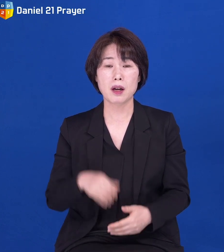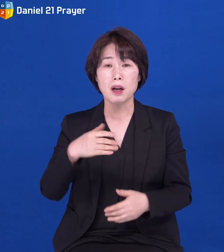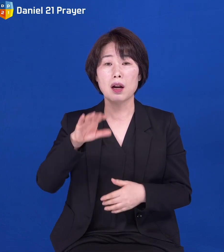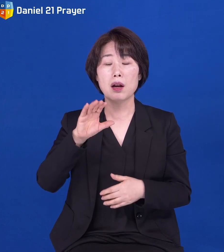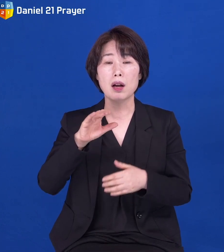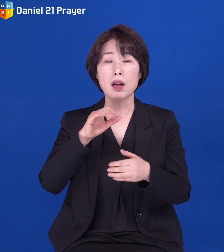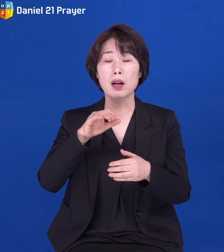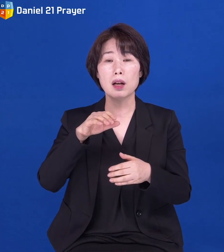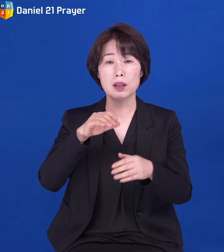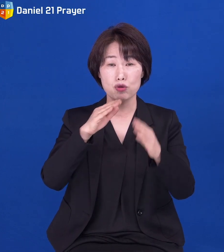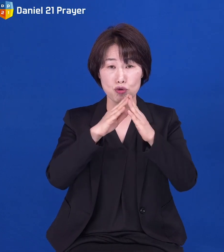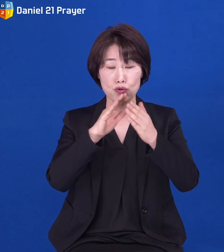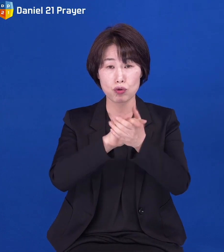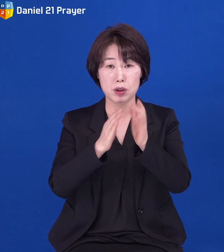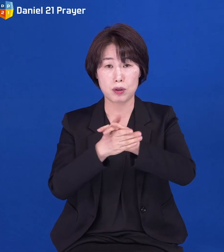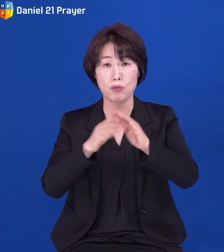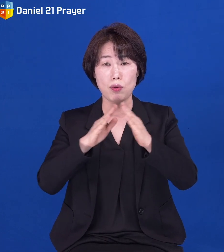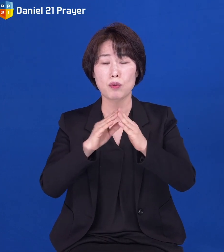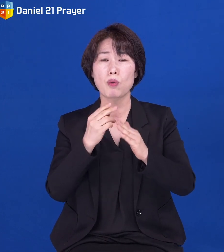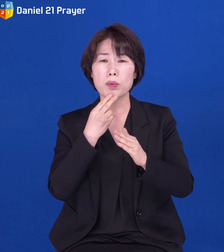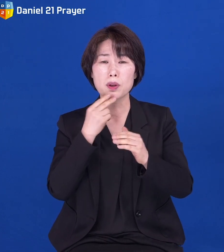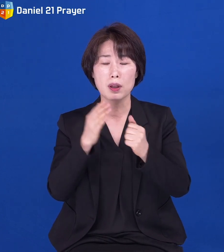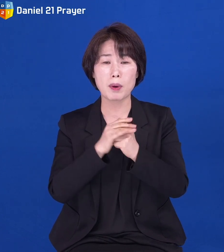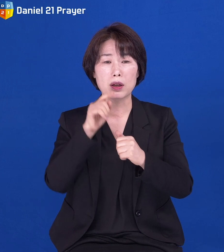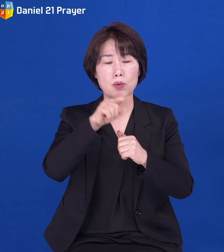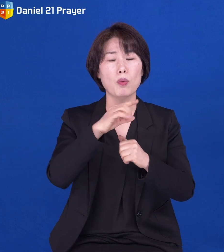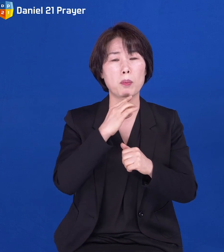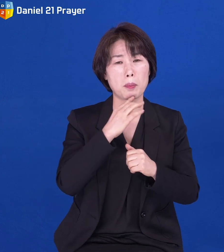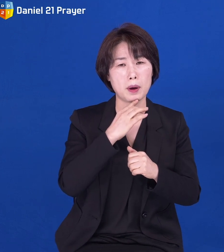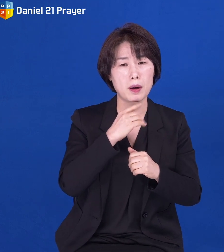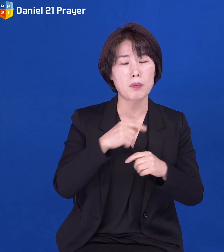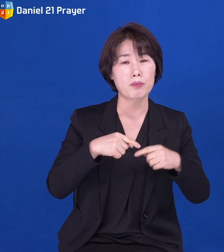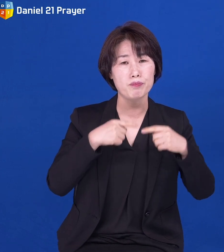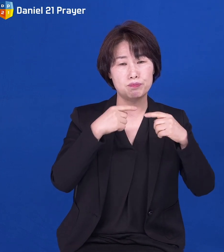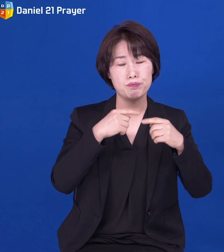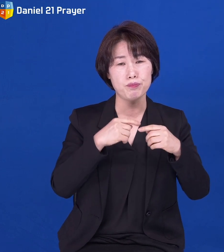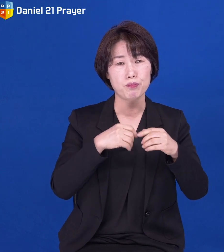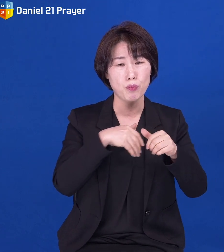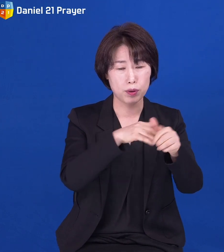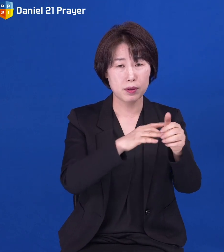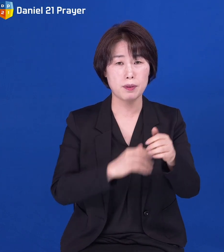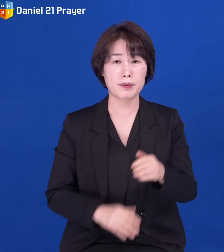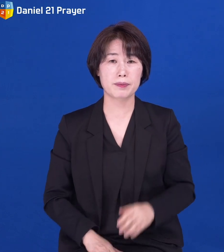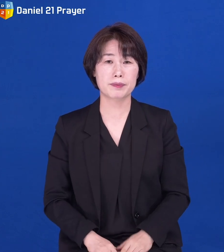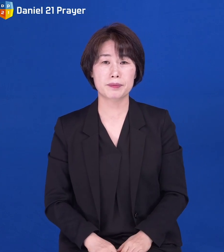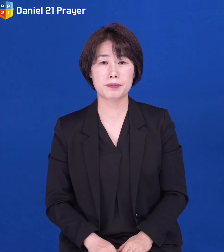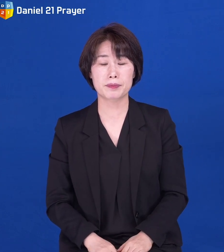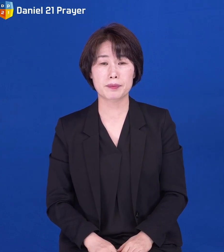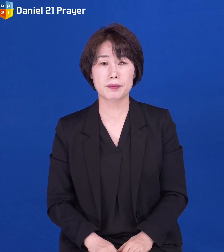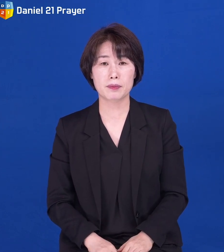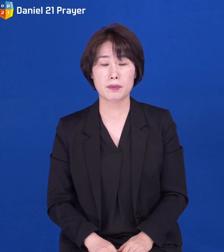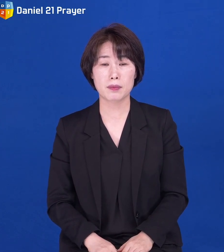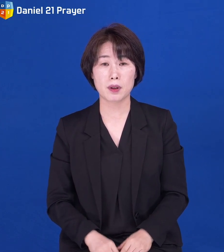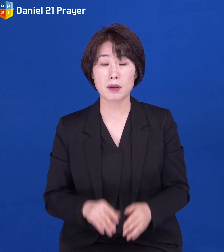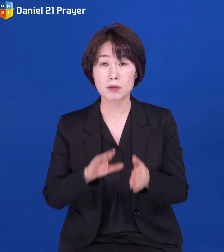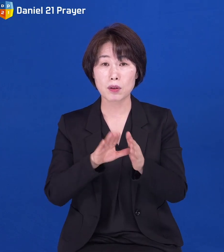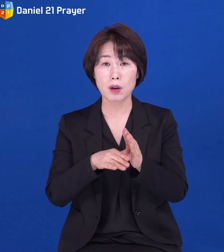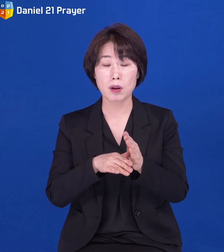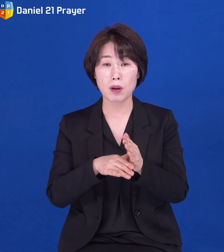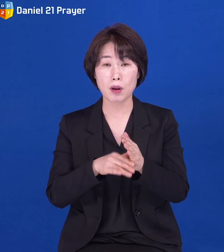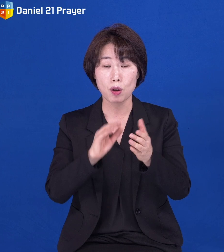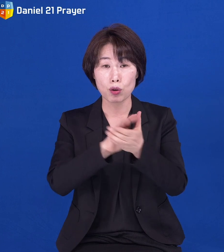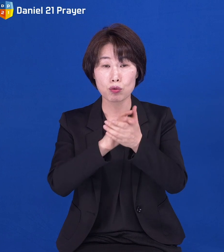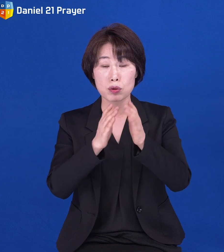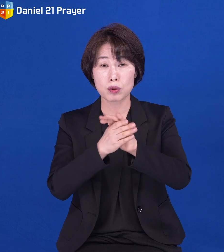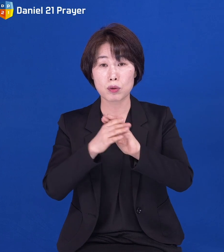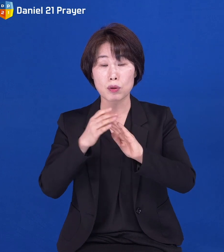잘 이렇게 하려고 이제 그러고 있었는데 그 원장님께서 저한테 돈을 빌려달라고 하시는 거예요. 네,